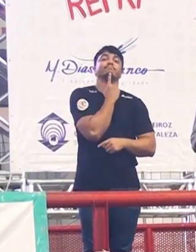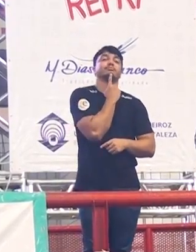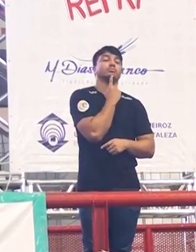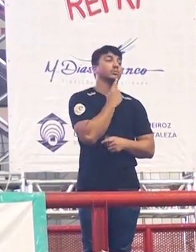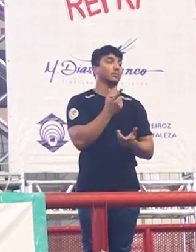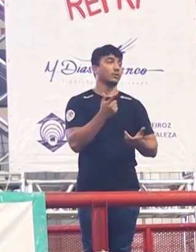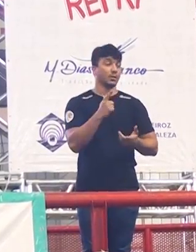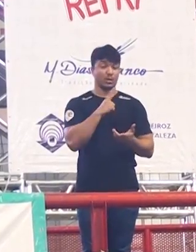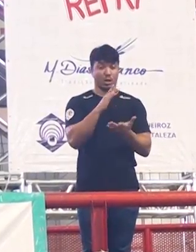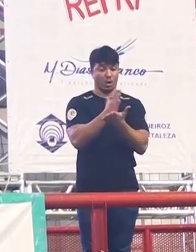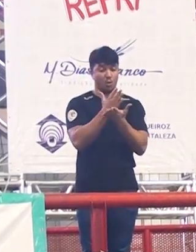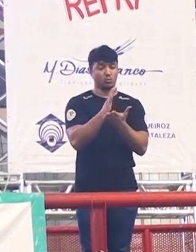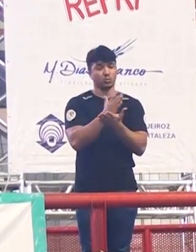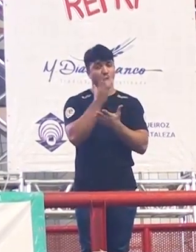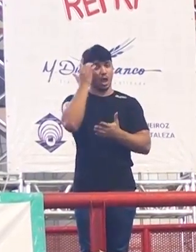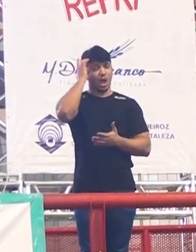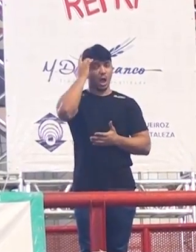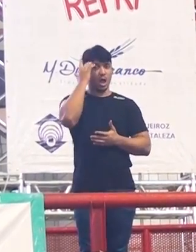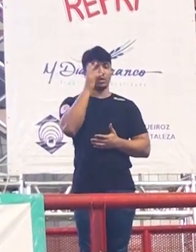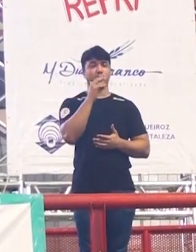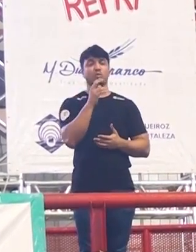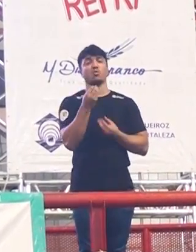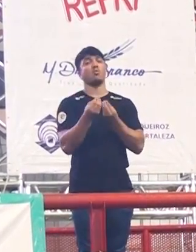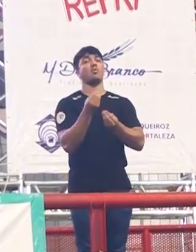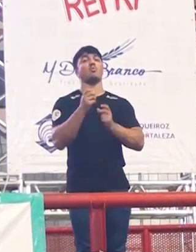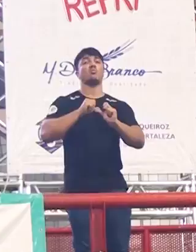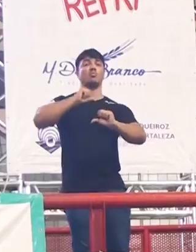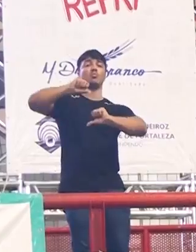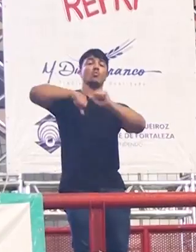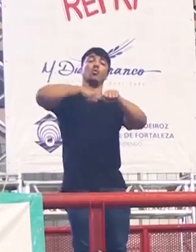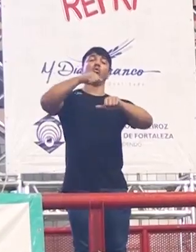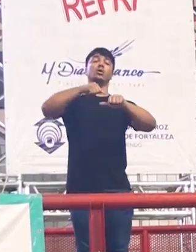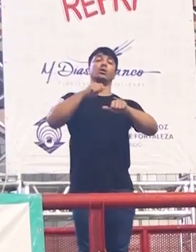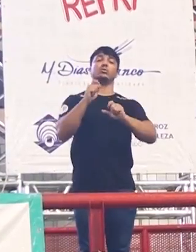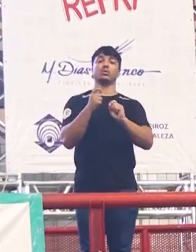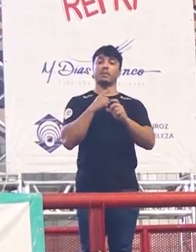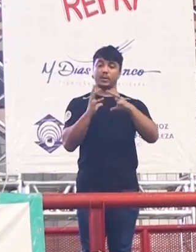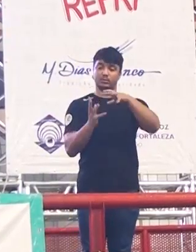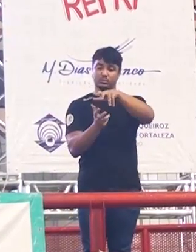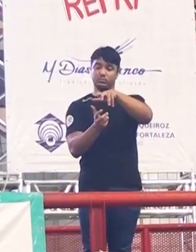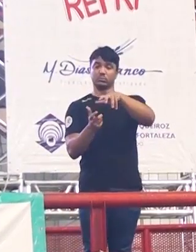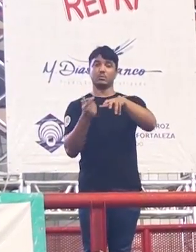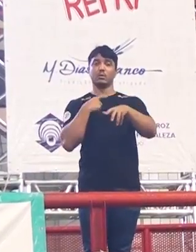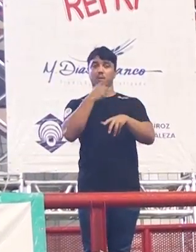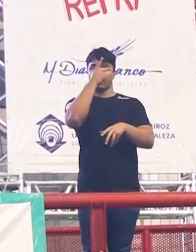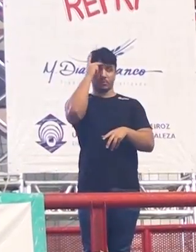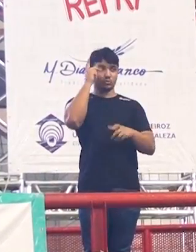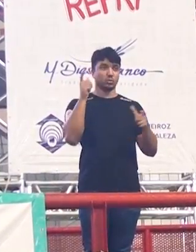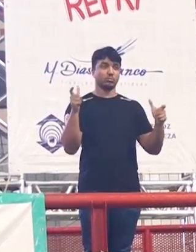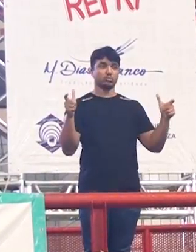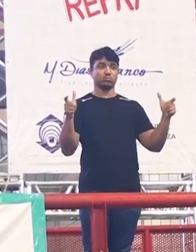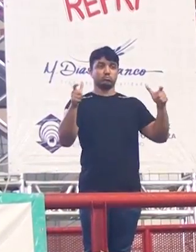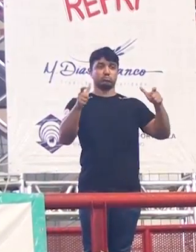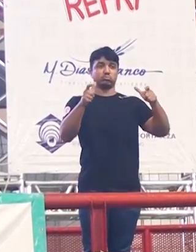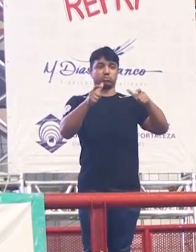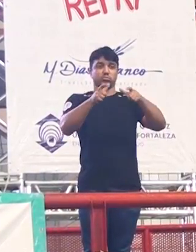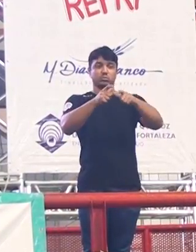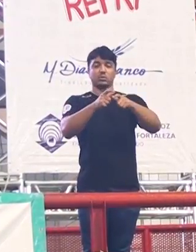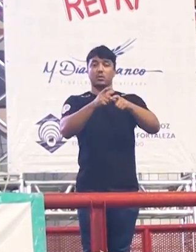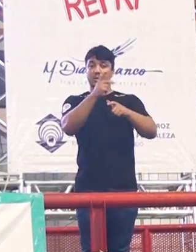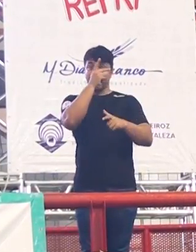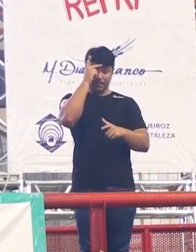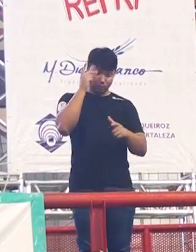quem defenda, inclusive, que uma das saídas para salvar o planeta é reduzir a população, porque com